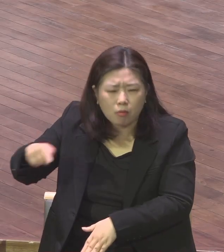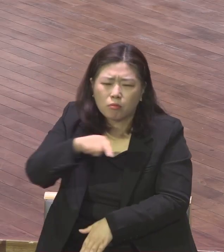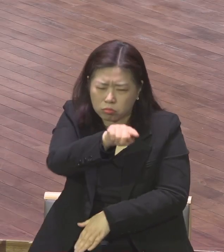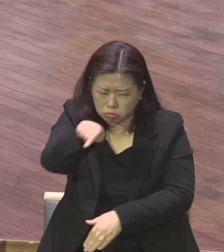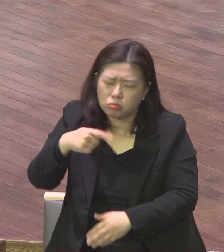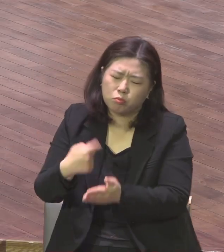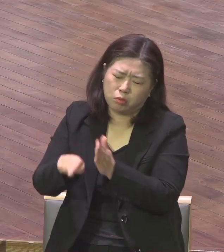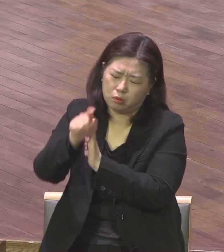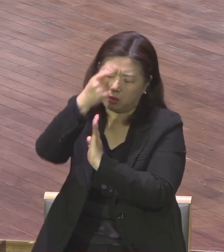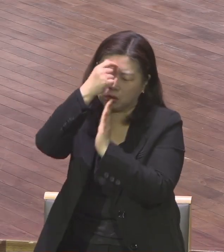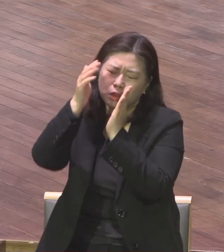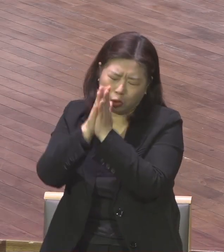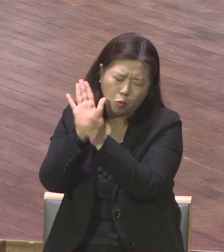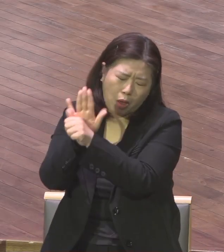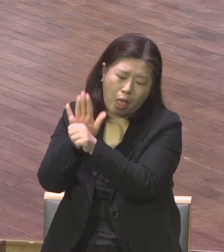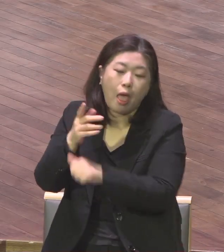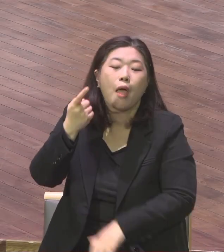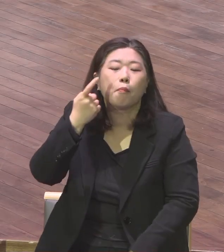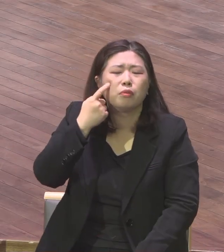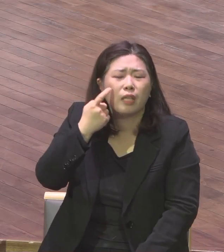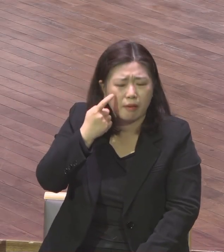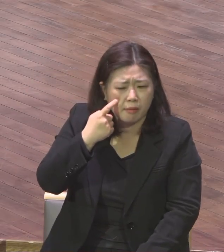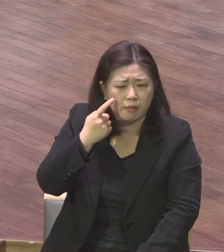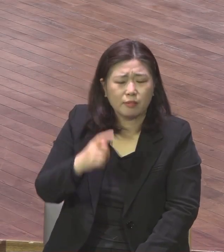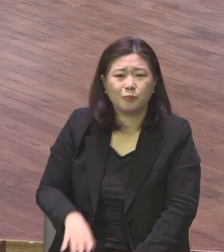떨어지지 않습니다. 그건 우리 집안의 체험이에요.